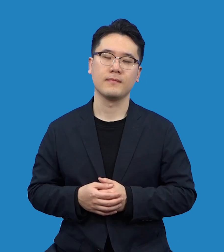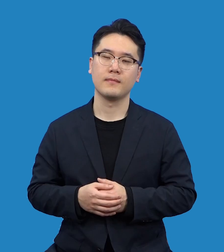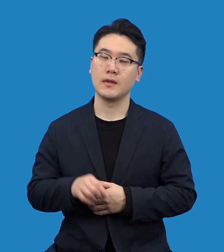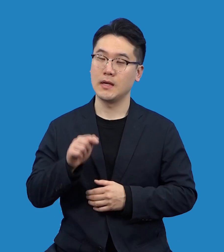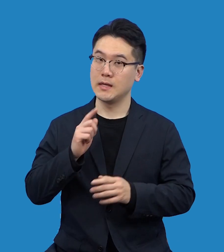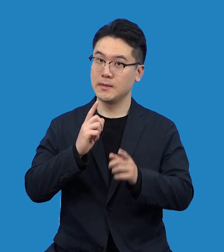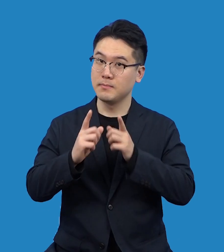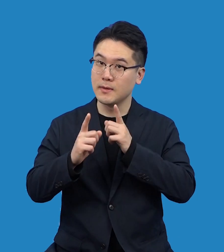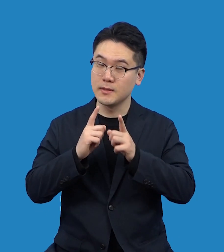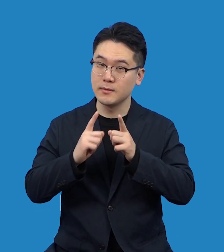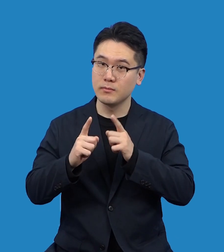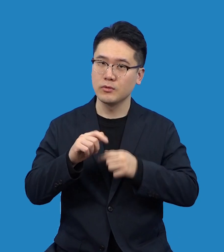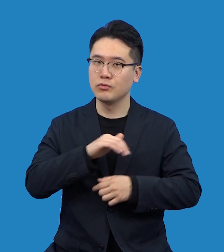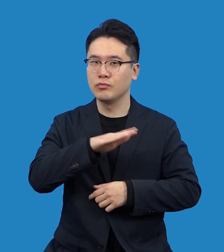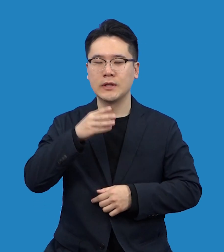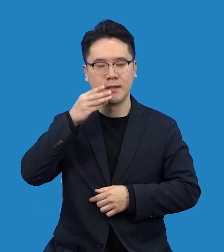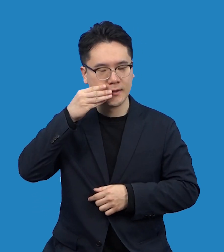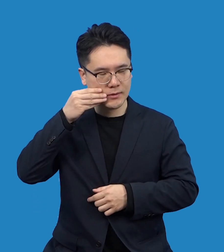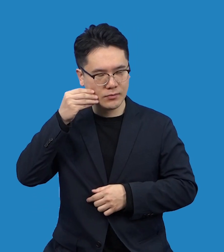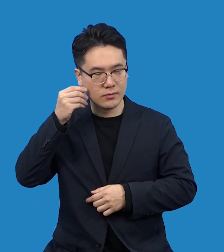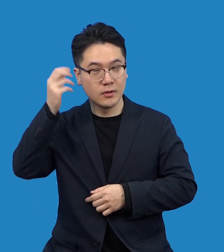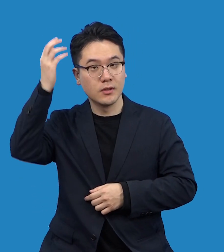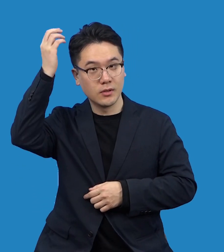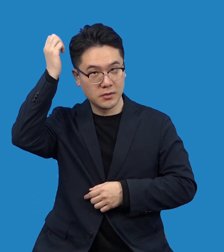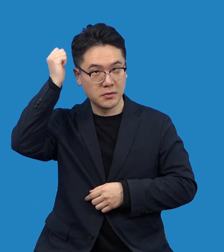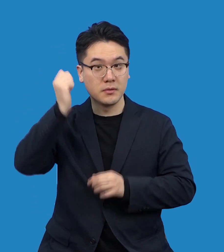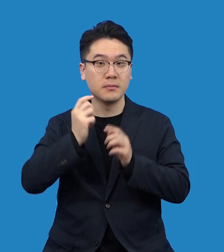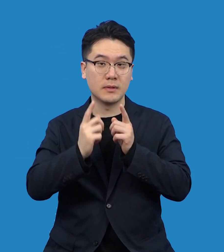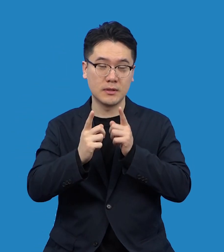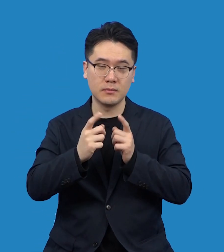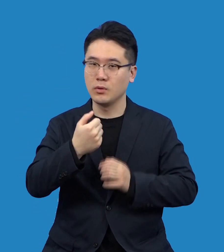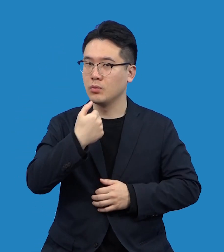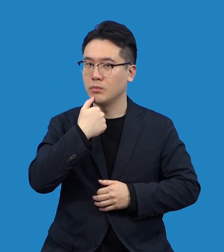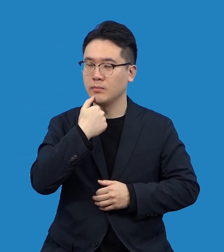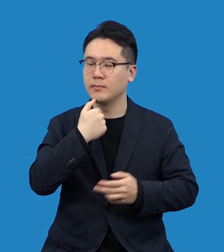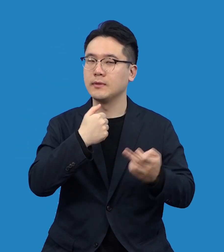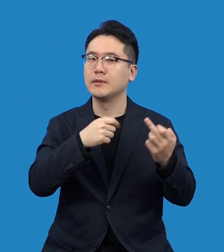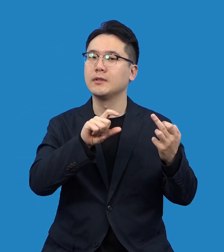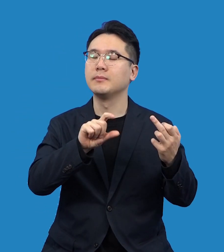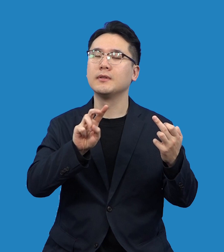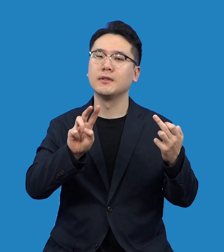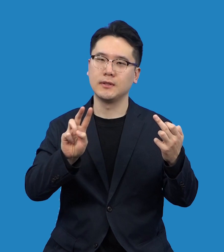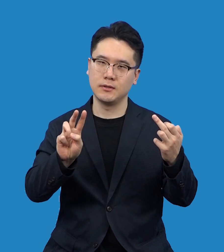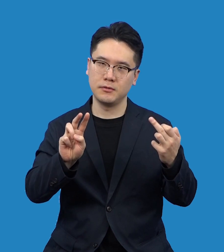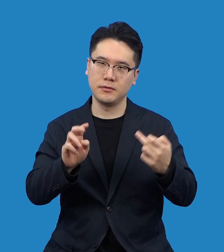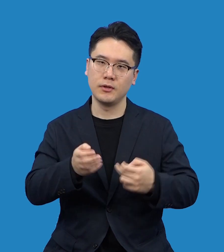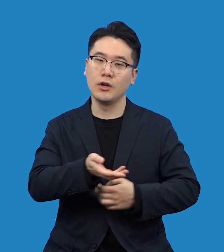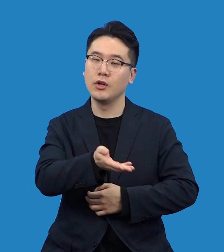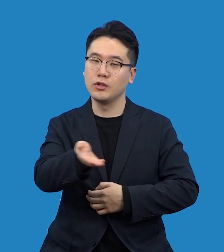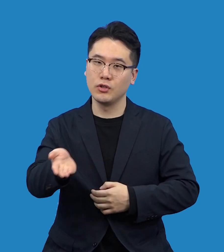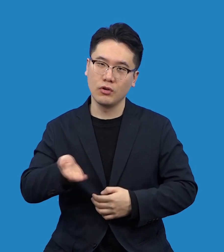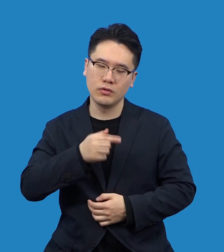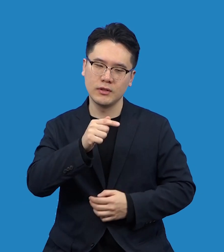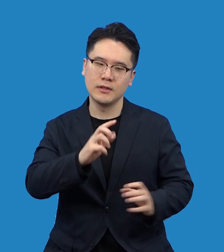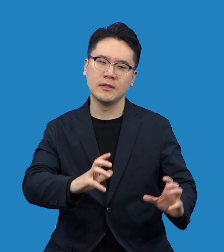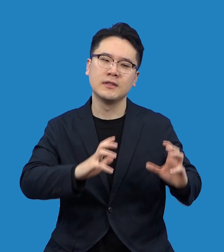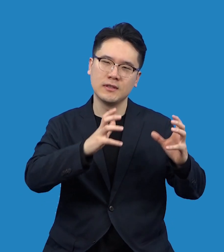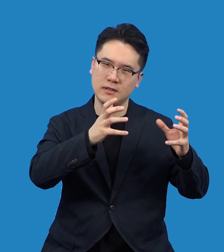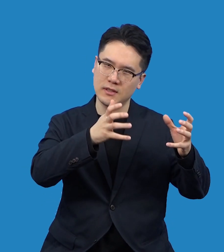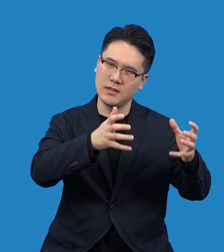이 말씀은 우리가 익숙하게 기억하는 말씀 로마서 12장 2절 너희는 이 세대의